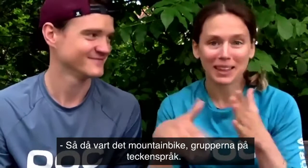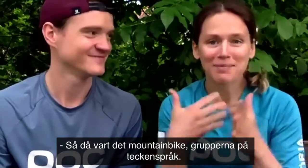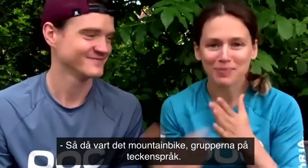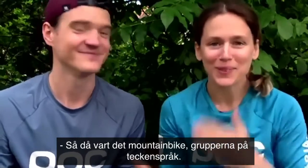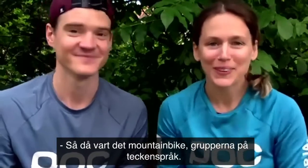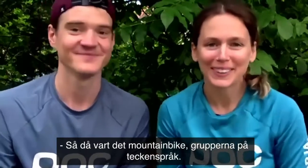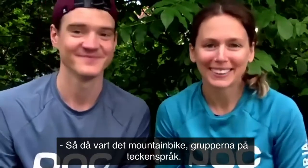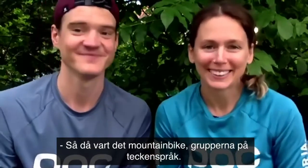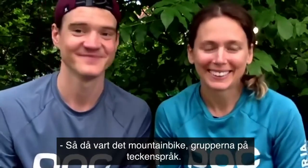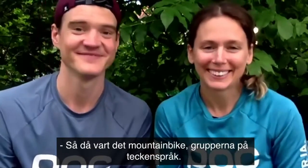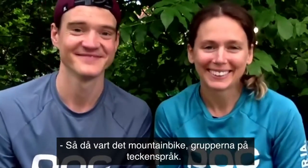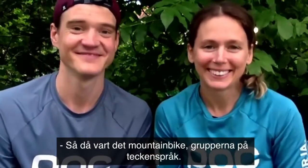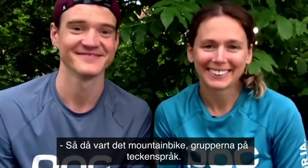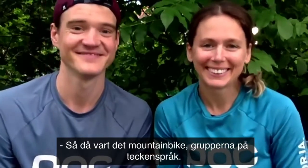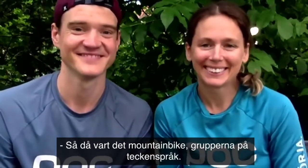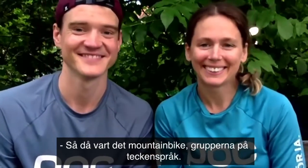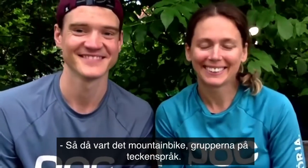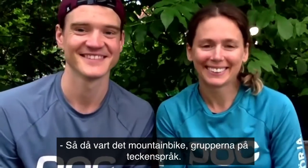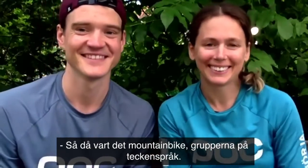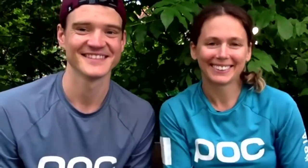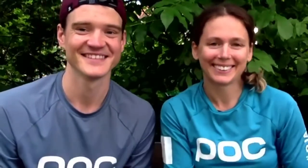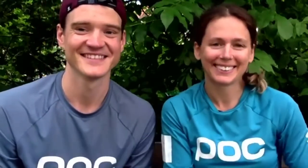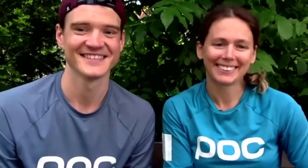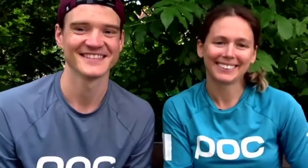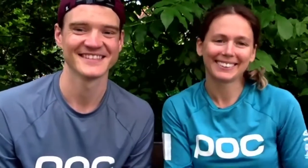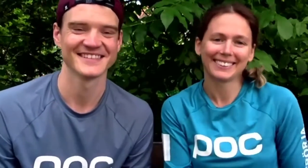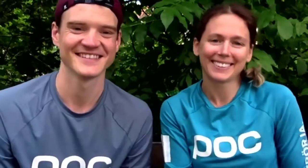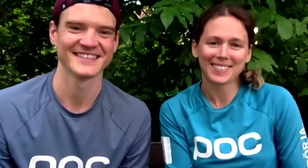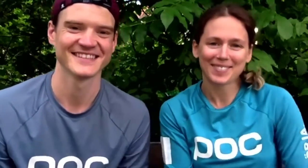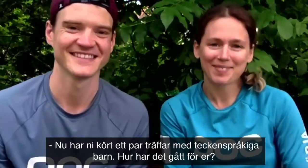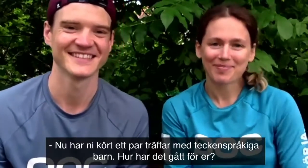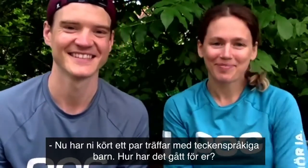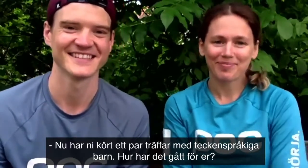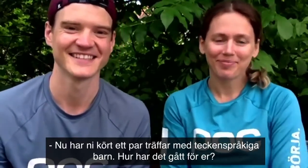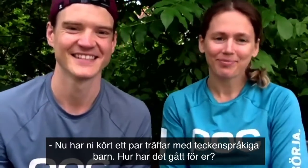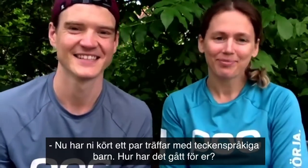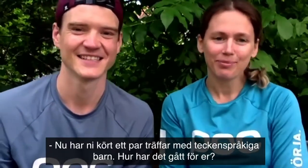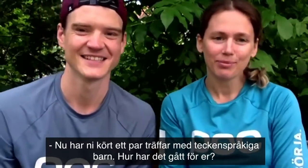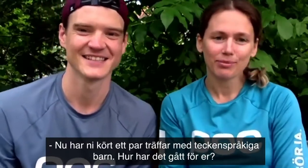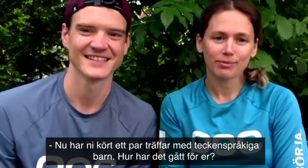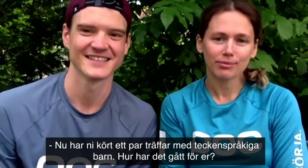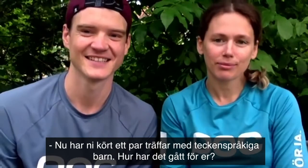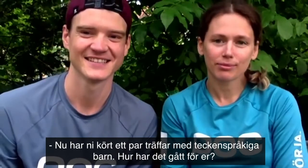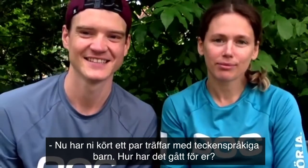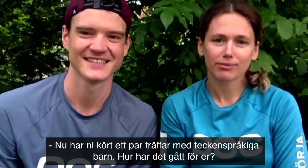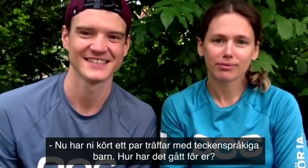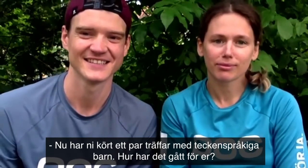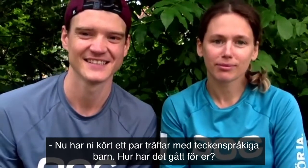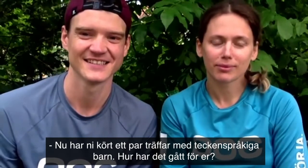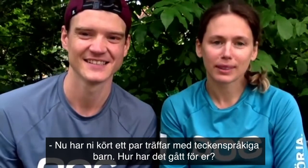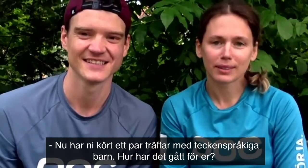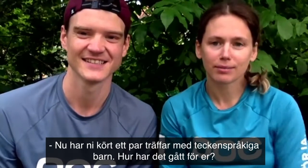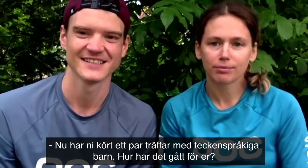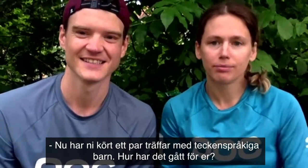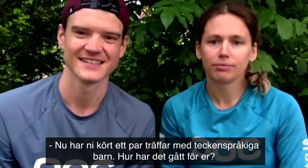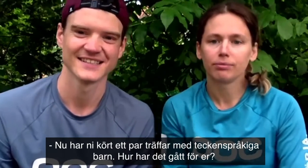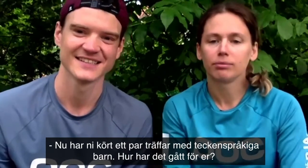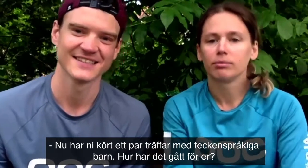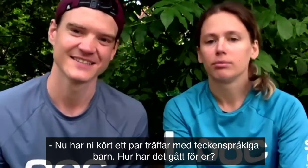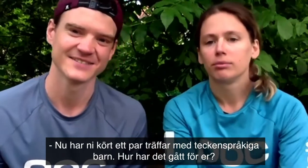mountainbike. Grupperna på teckenspråk då. Nu har ni kört ett par träffar med barn, teckenspråkiga barn. Hur har det gått